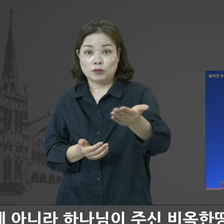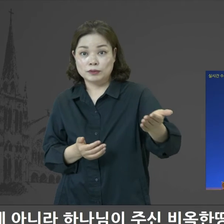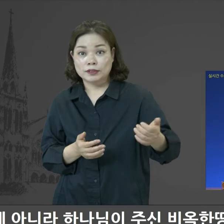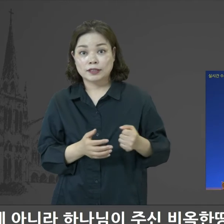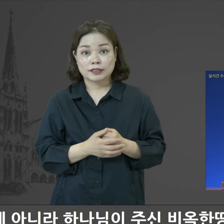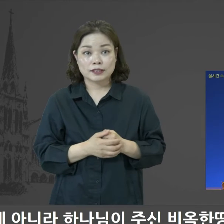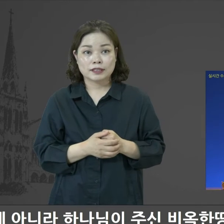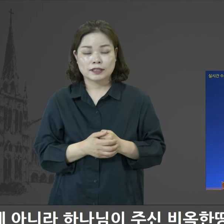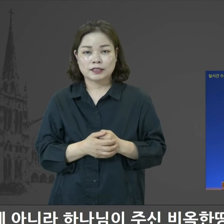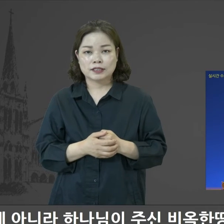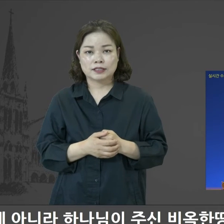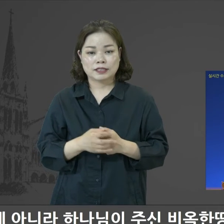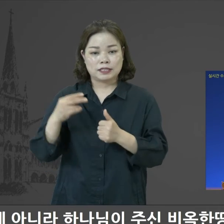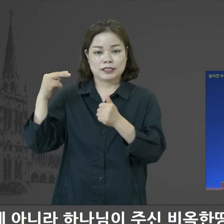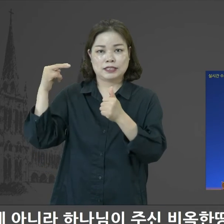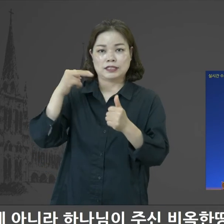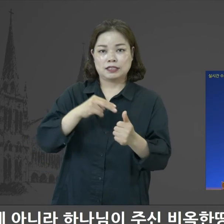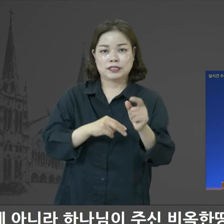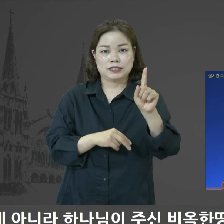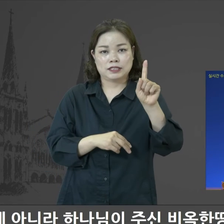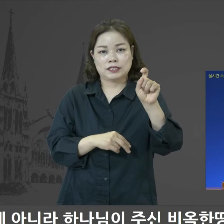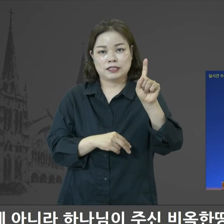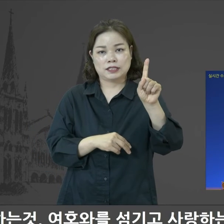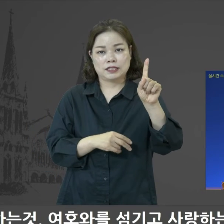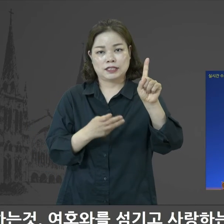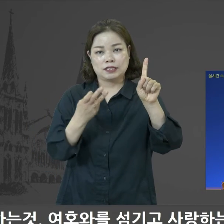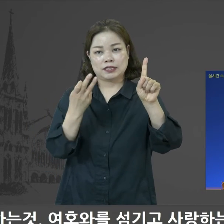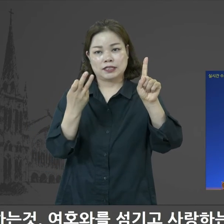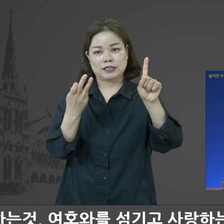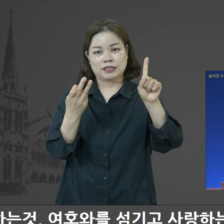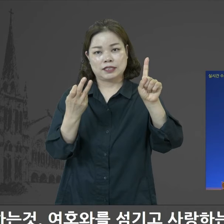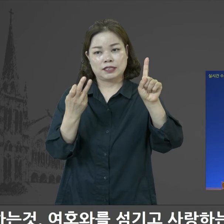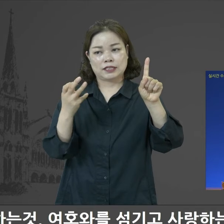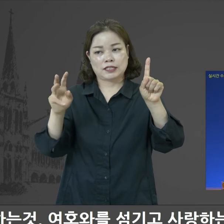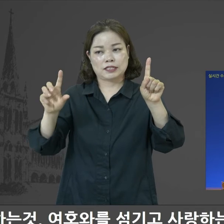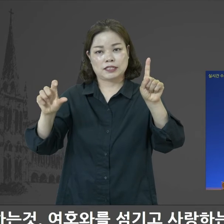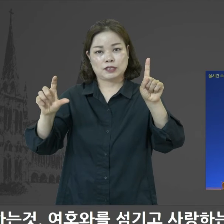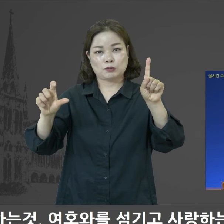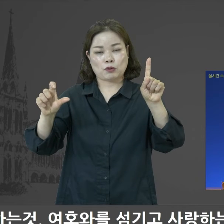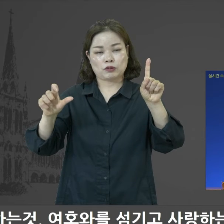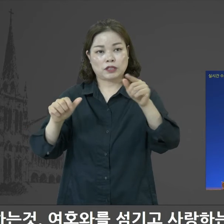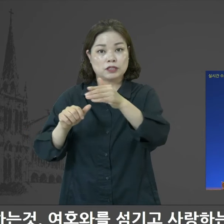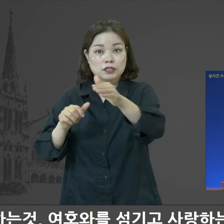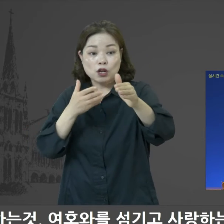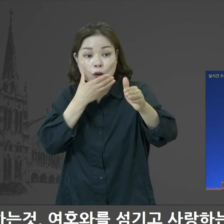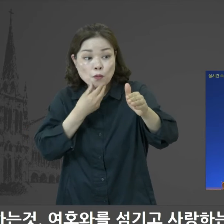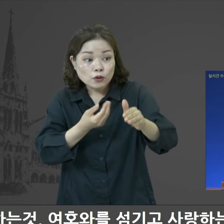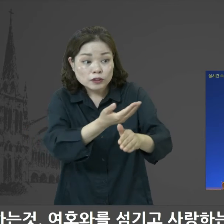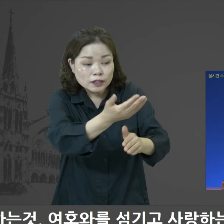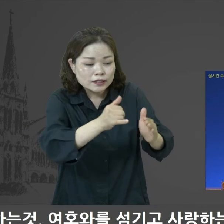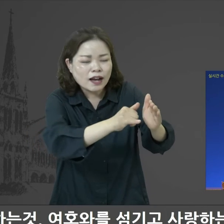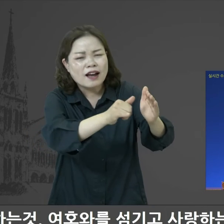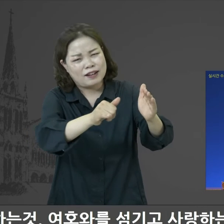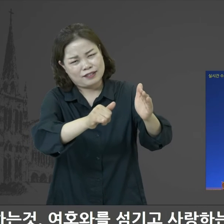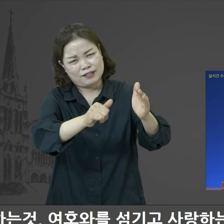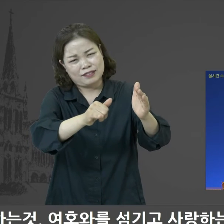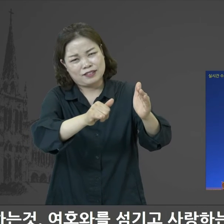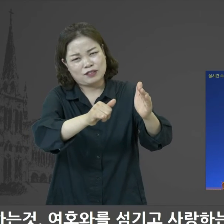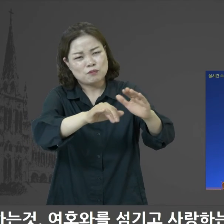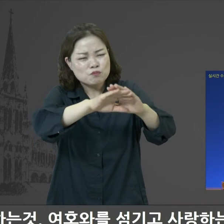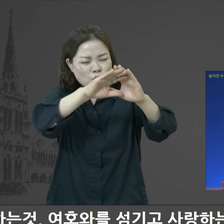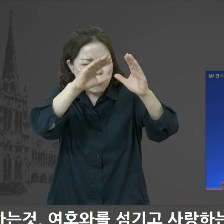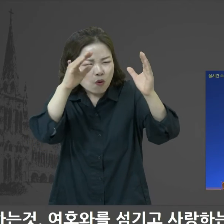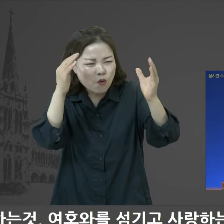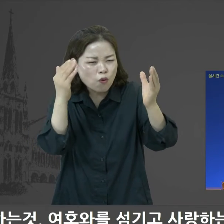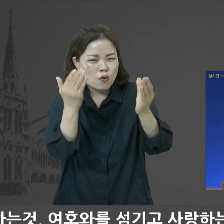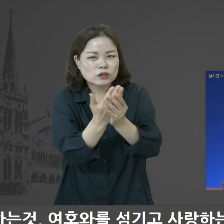여러분들에게 신명기 11장 13절에서 15절의 복이 여러분에게, 여러분들의 가정에 손대는